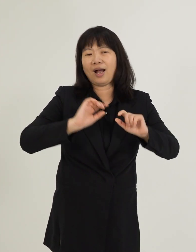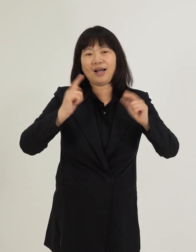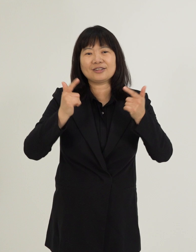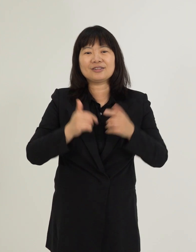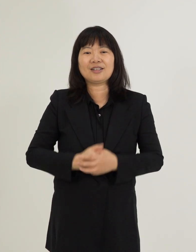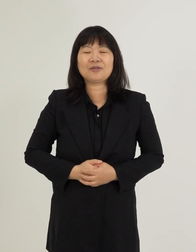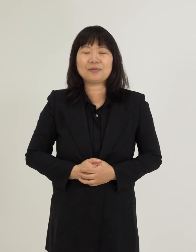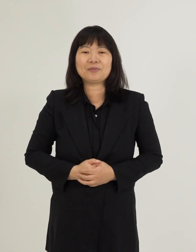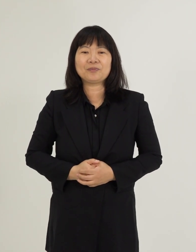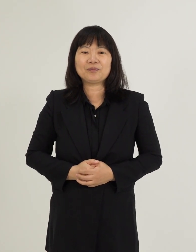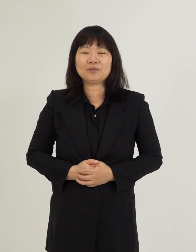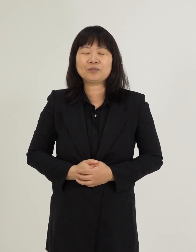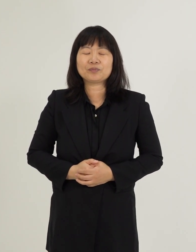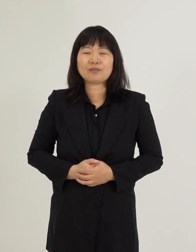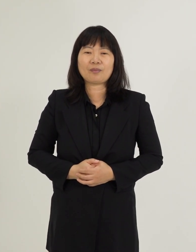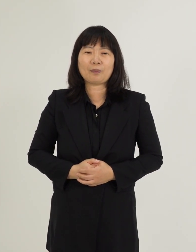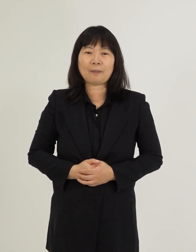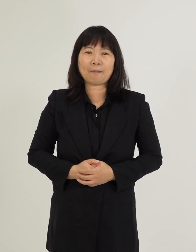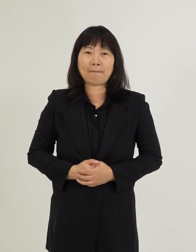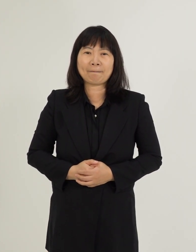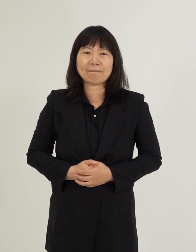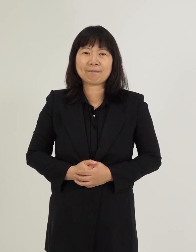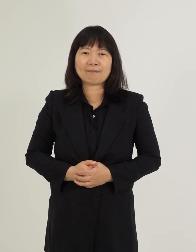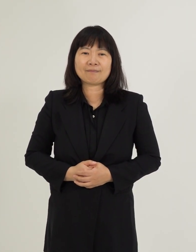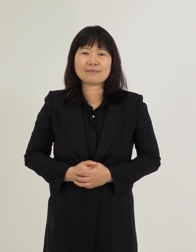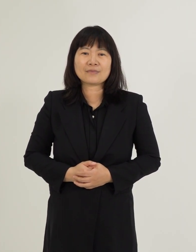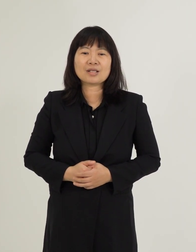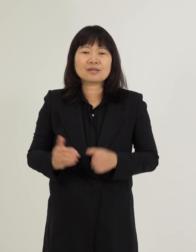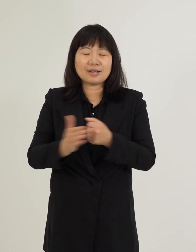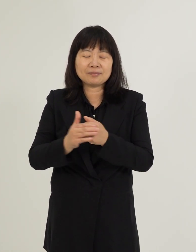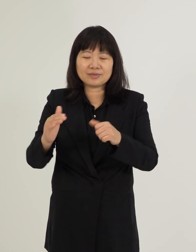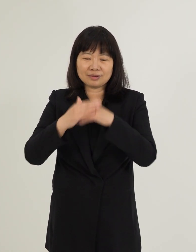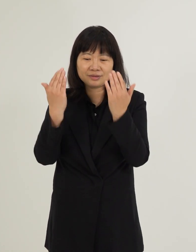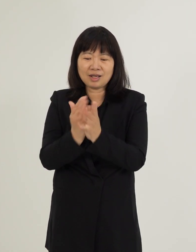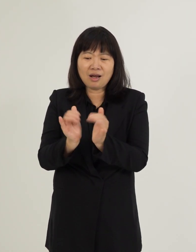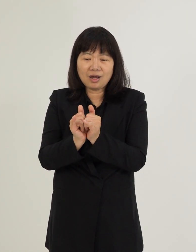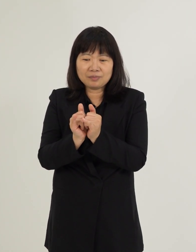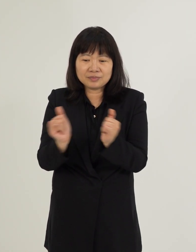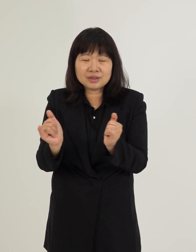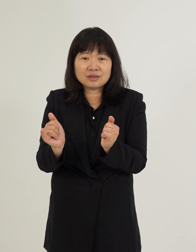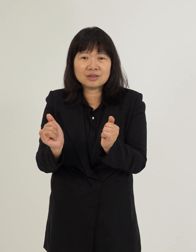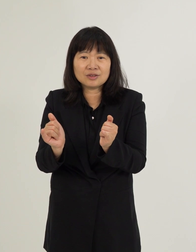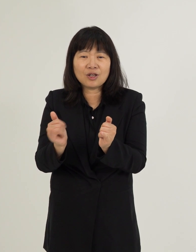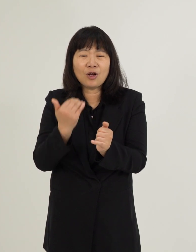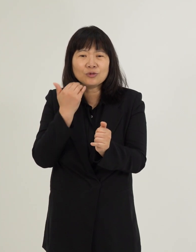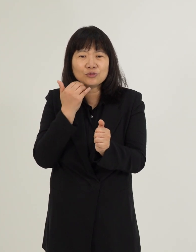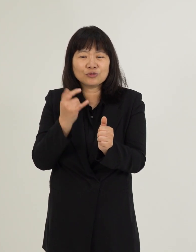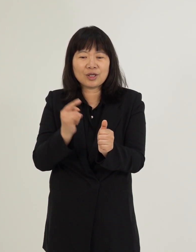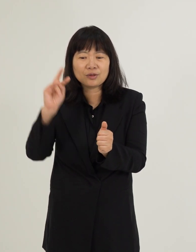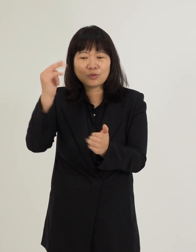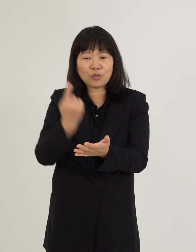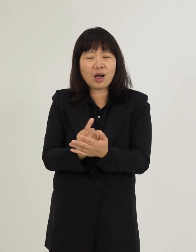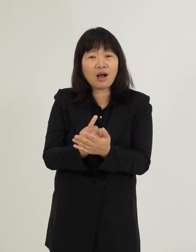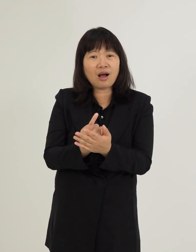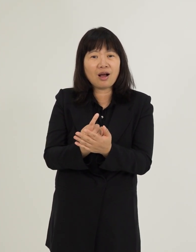아니죠. 그러려면 일단 만민이 누구에게로 돌아와야 가능할까요?